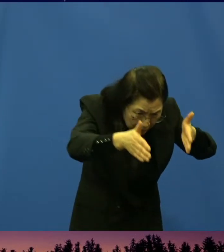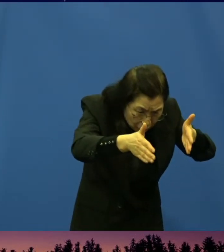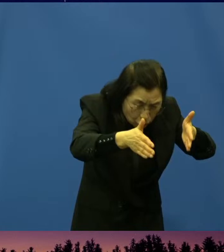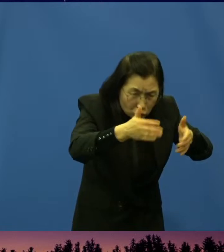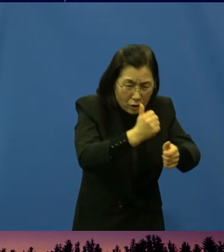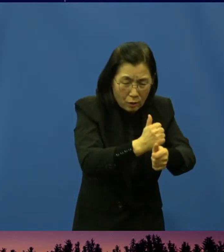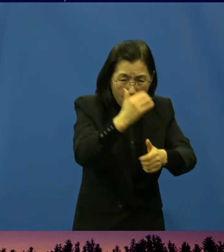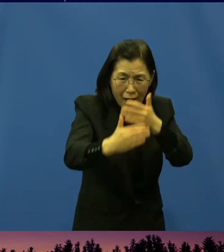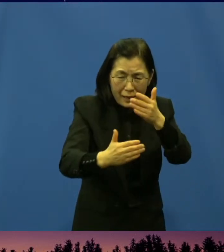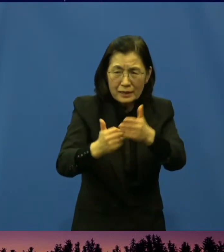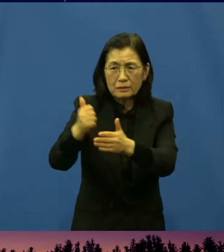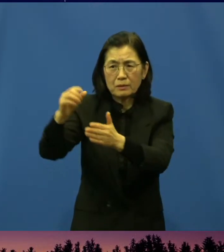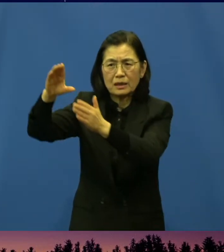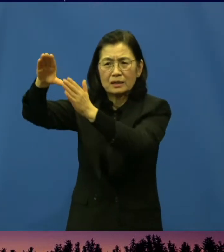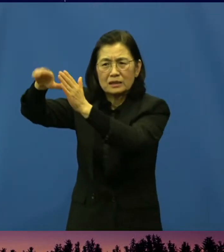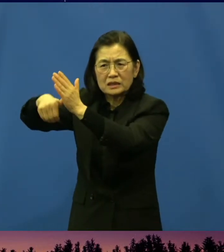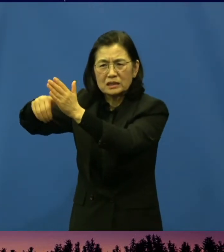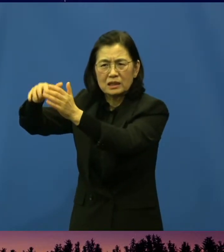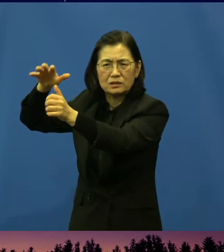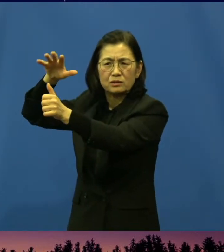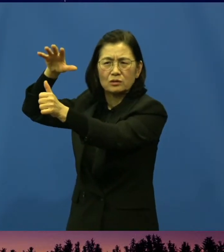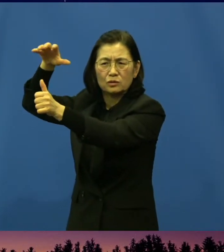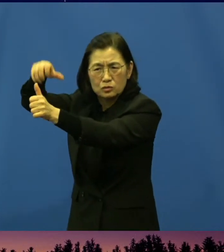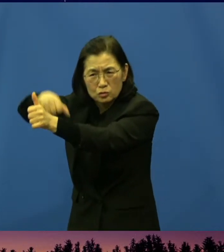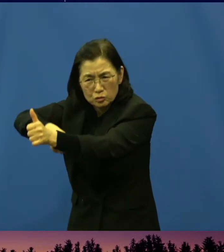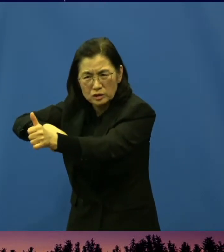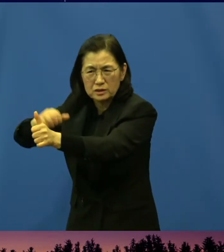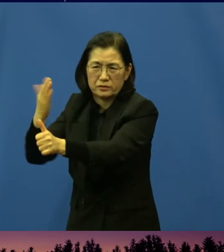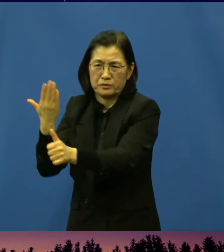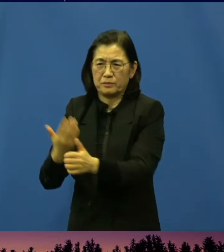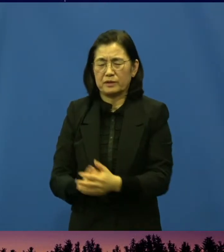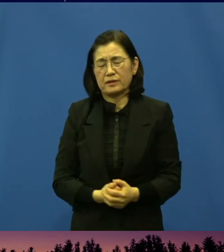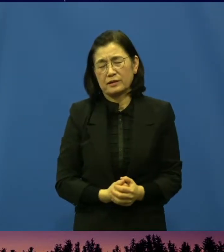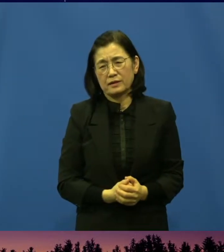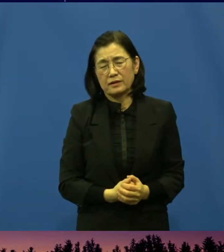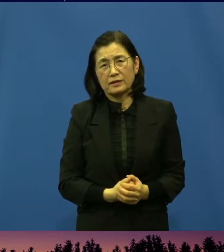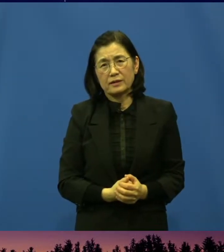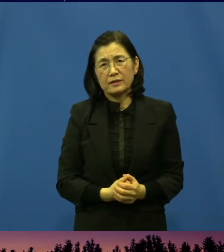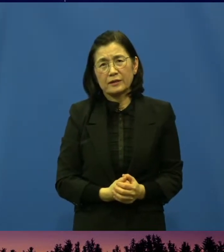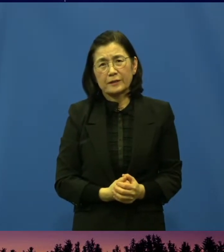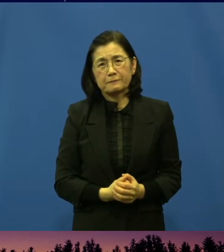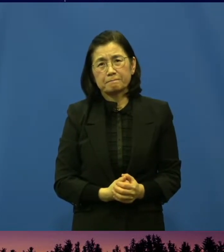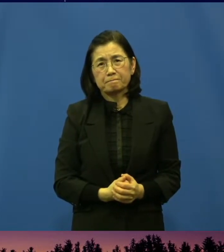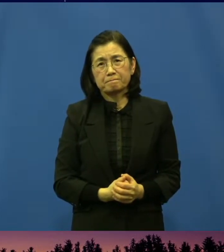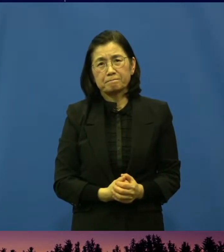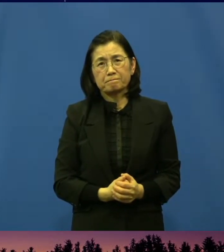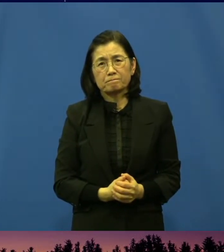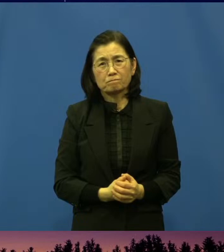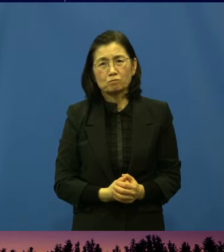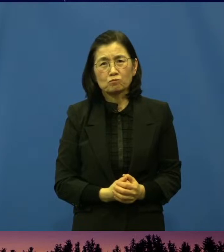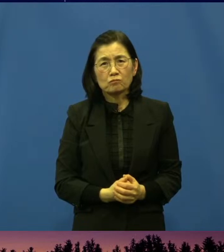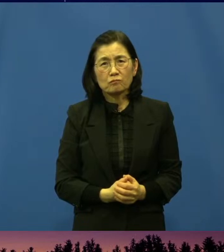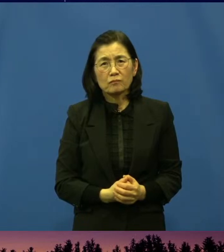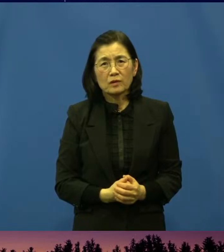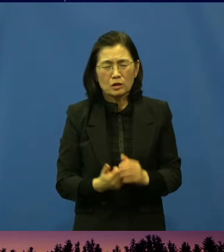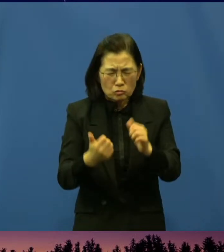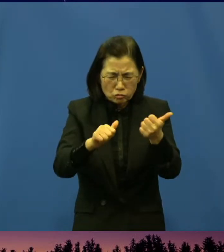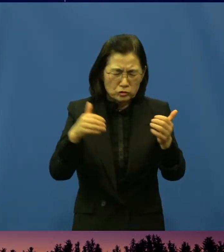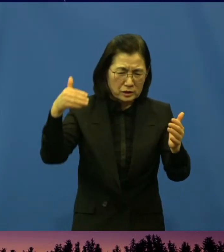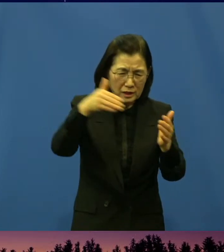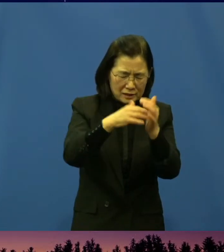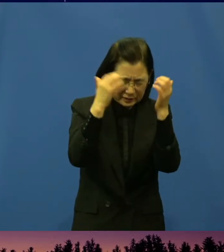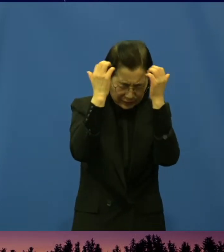하나님의 그 타임을 인식하지 못하는 거예요. 그러면 죽도록 고생만 하는 거예요.